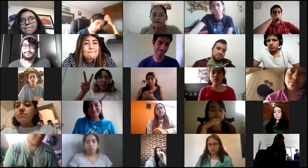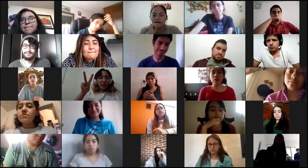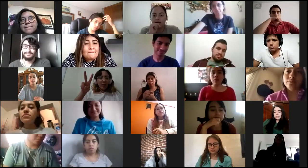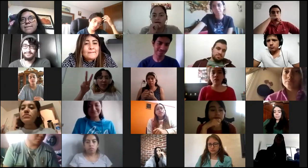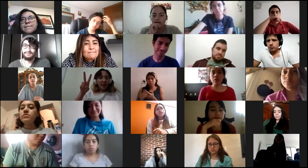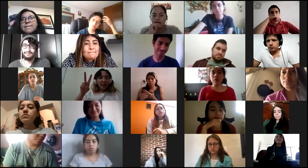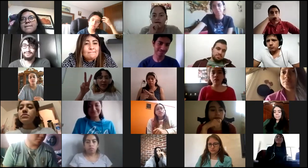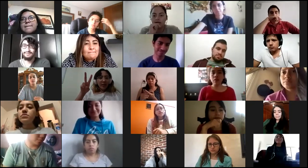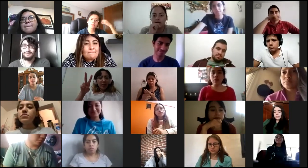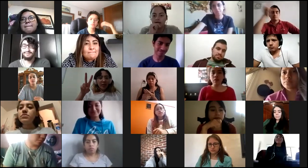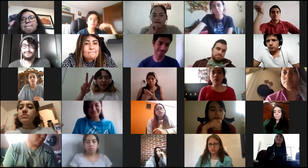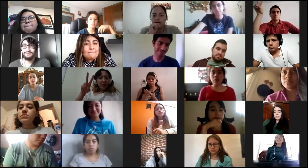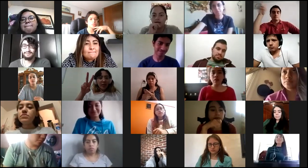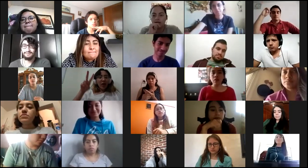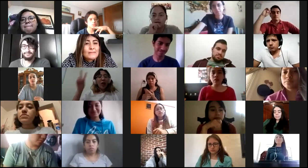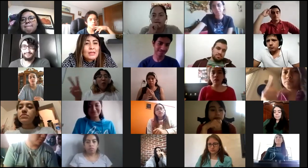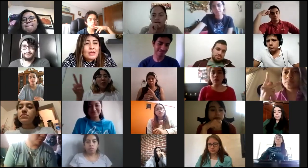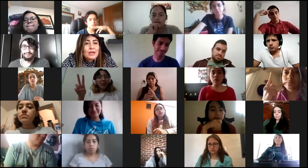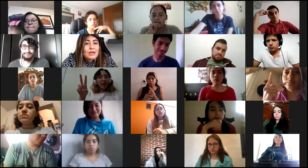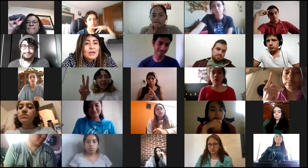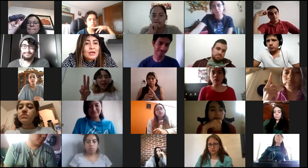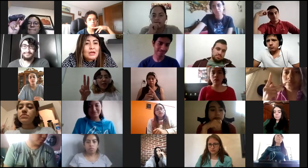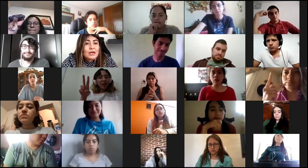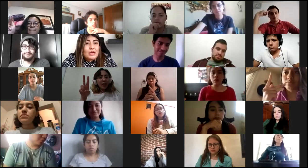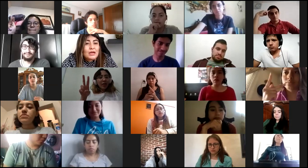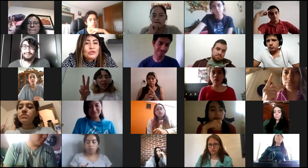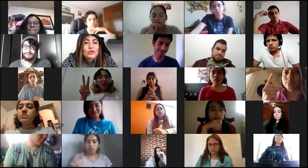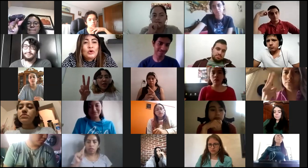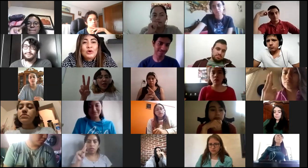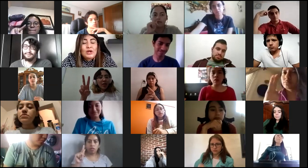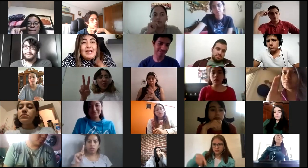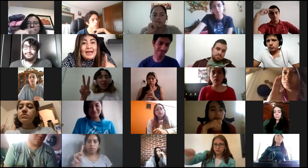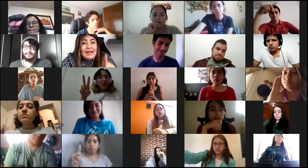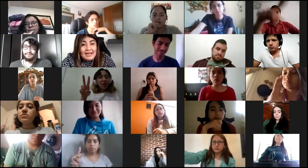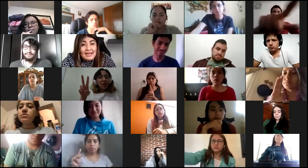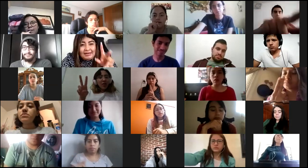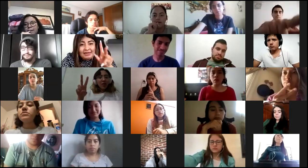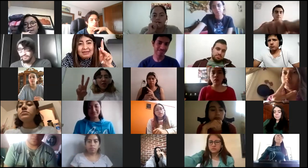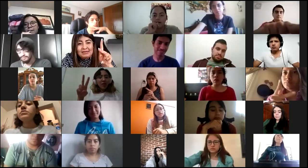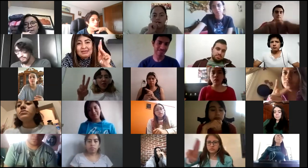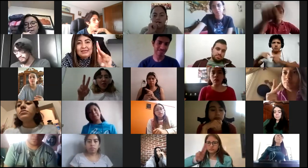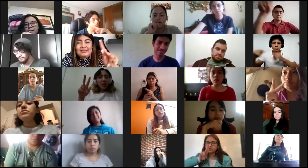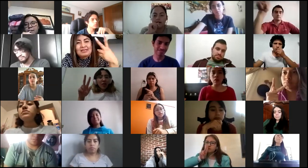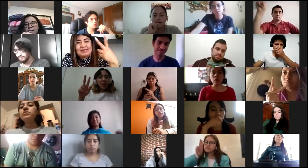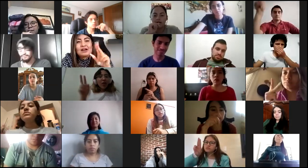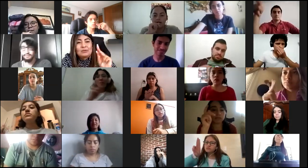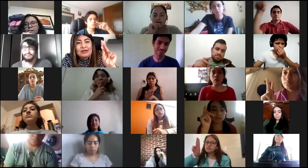amor y paz. Y luego la U también. No, la K, que les dije que era como la de amor y